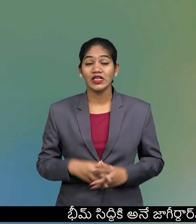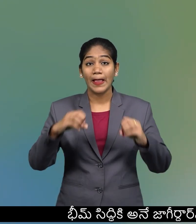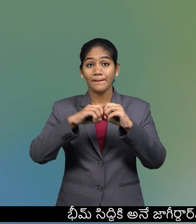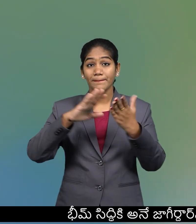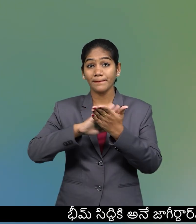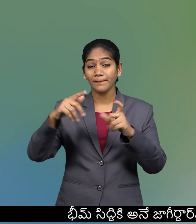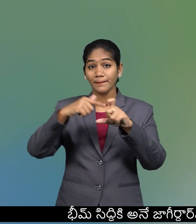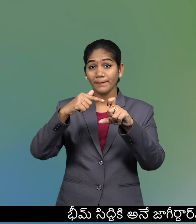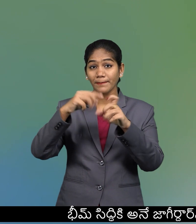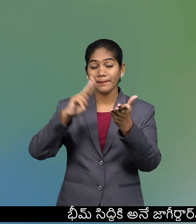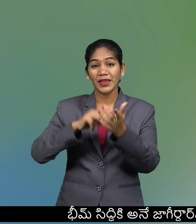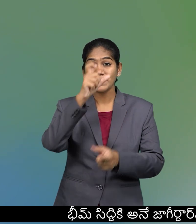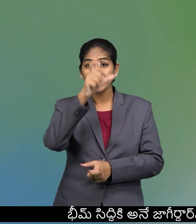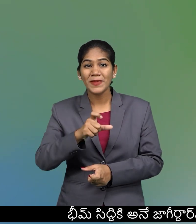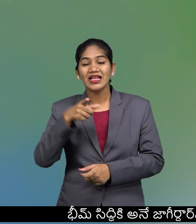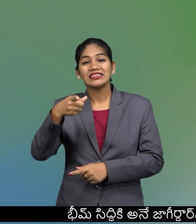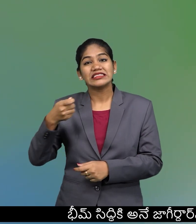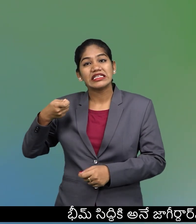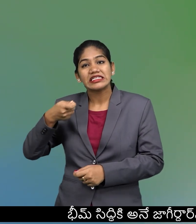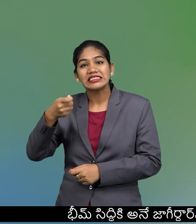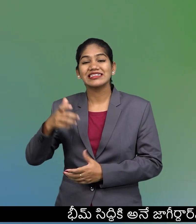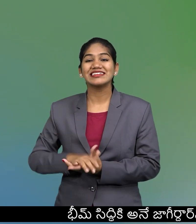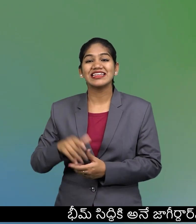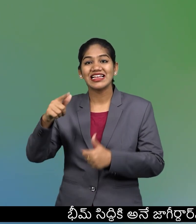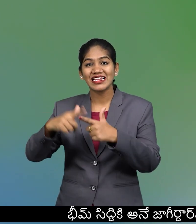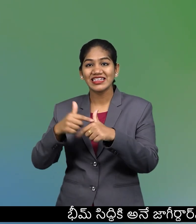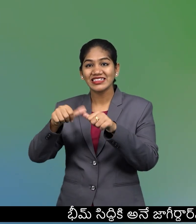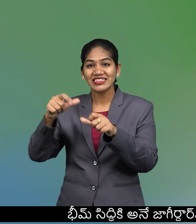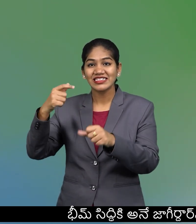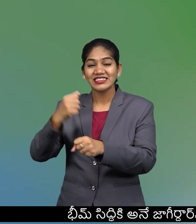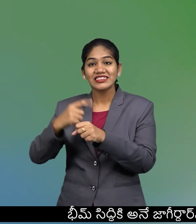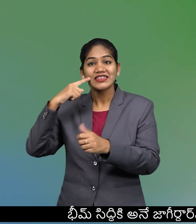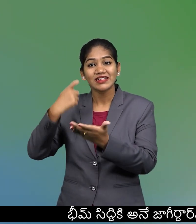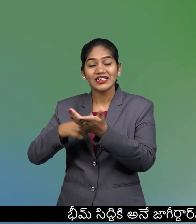భీం సిద్దికి అనే జాగీర్దార్ని చంపి అస్సాంకు పారిపోయాడు.